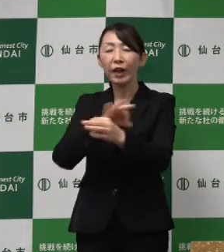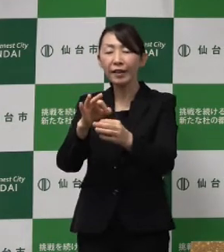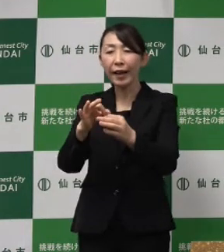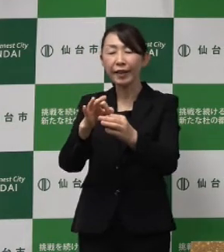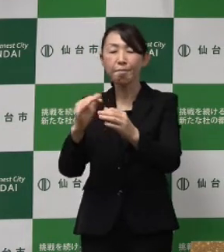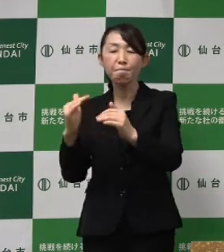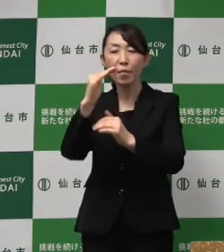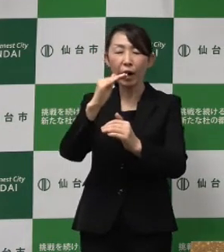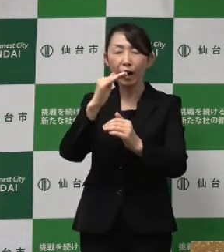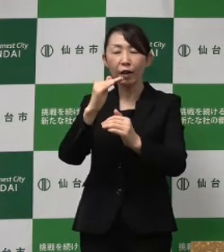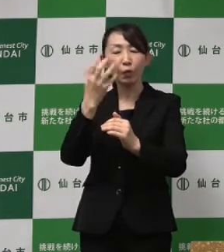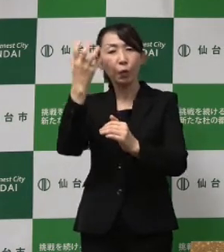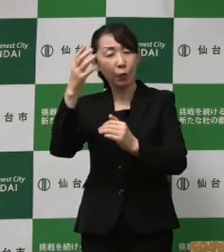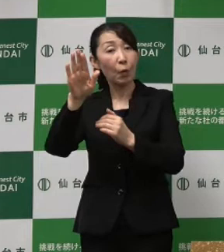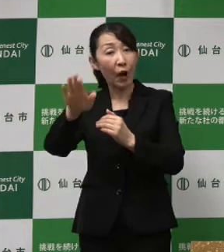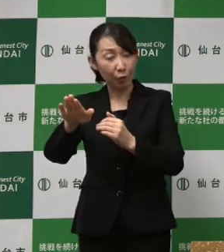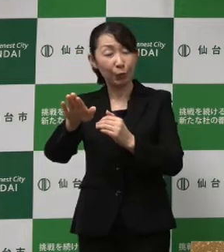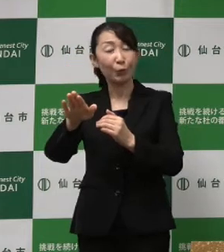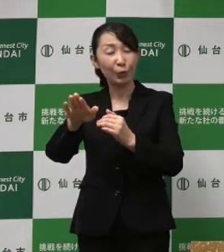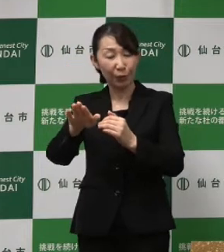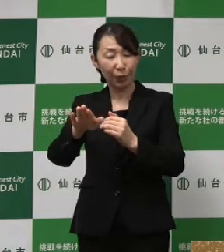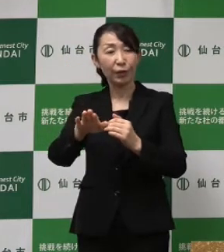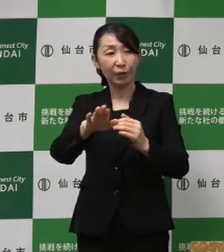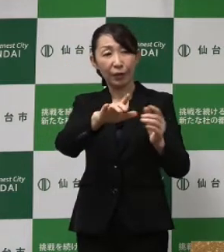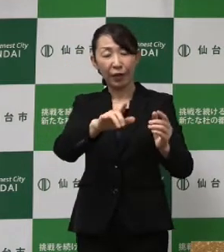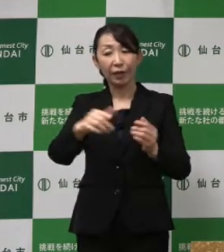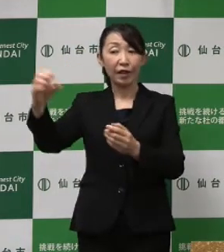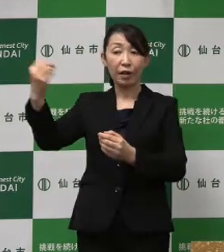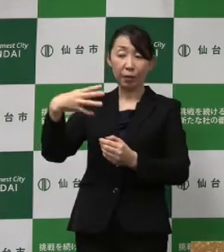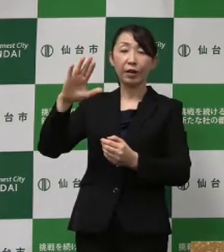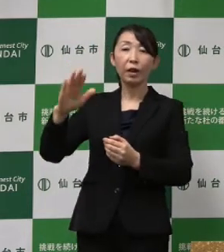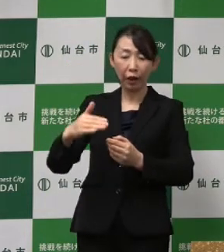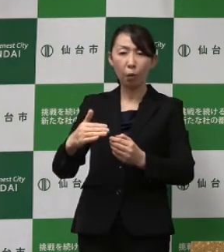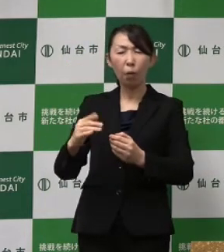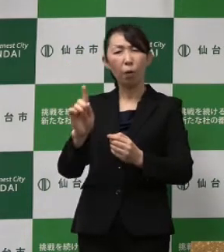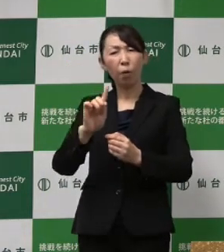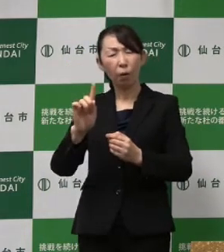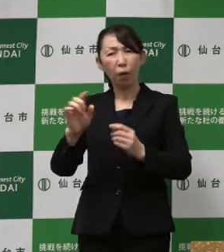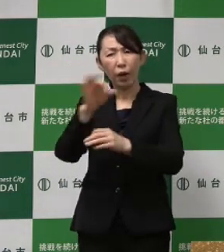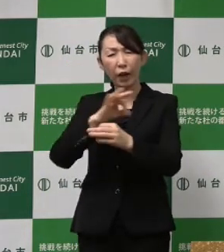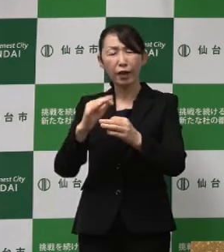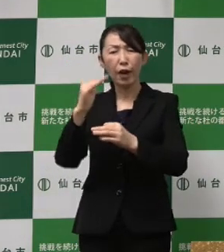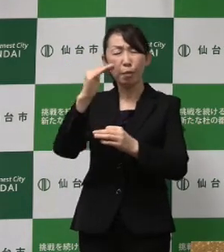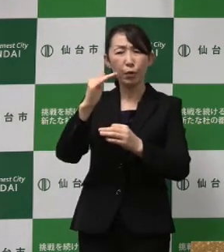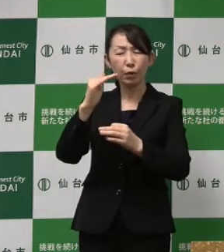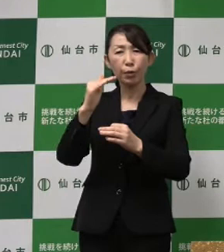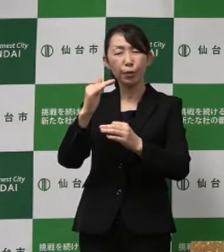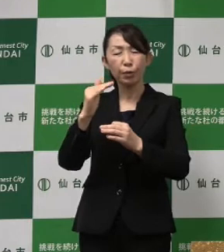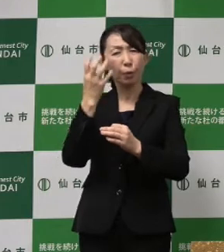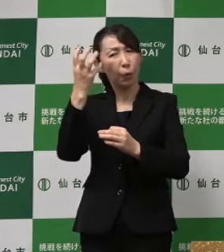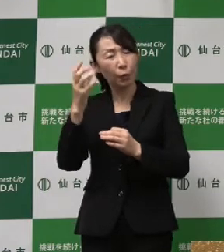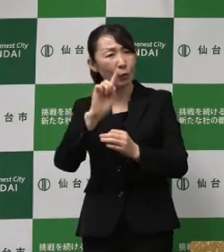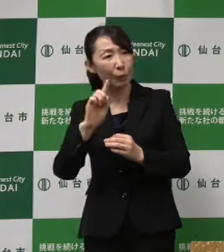して開催されるってなったらどのぐらいの経済効果をこう見ているようなものでしょう。もしあれば教えてください。 はい、これ